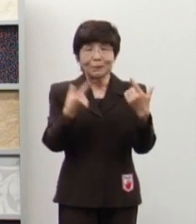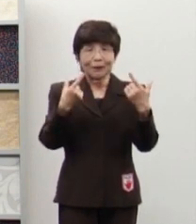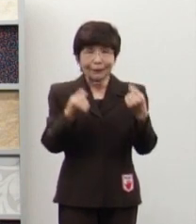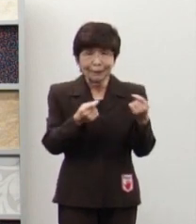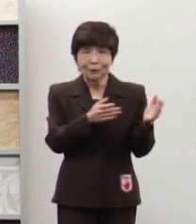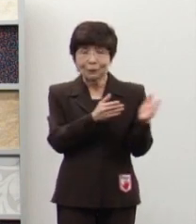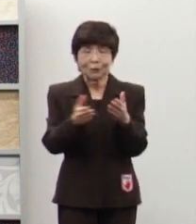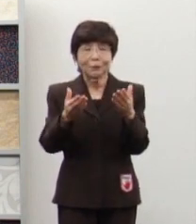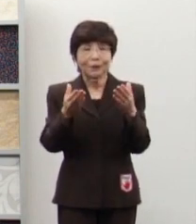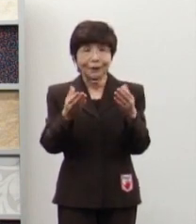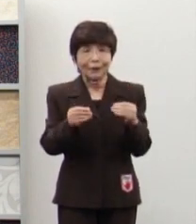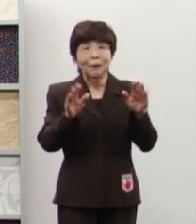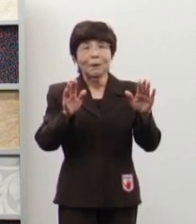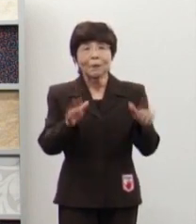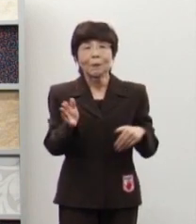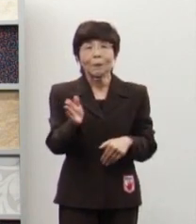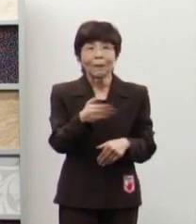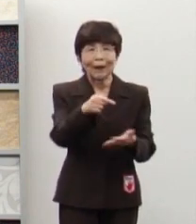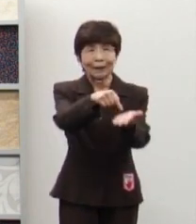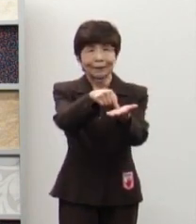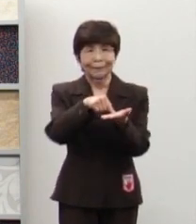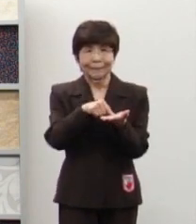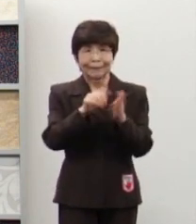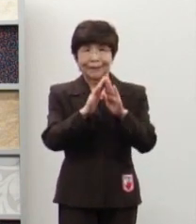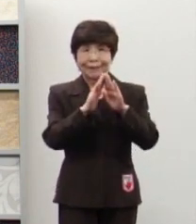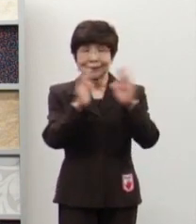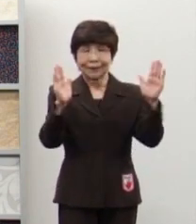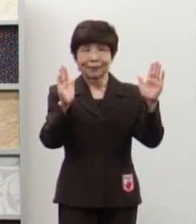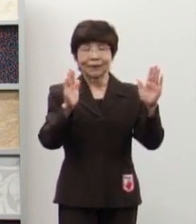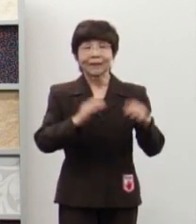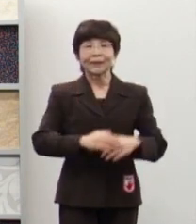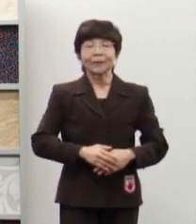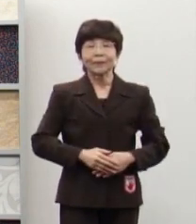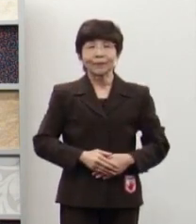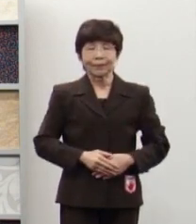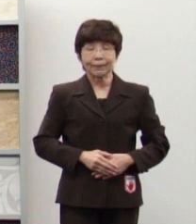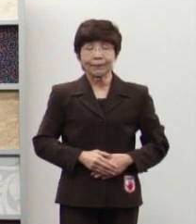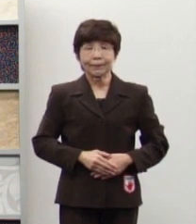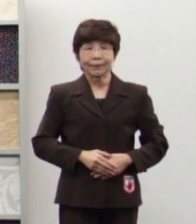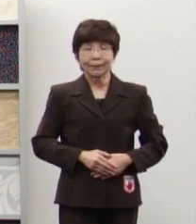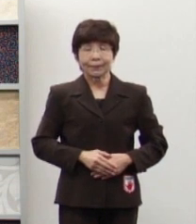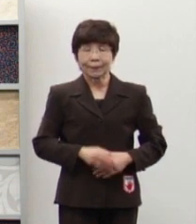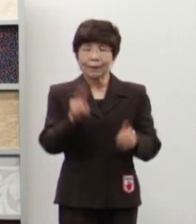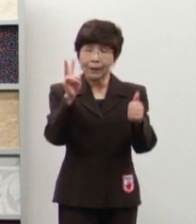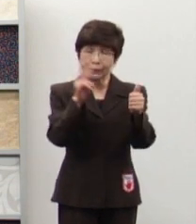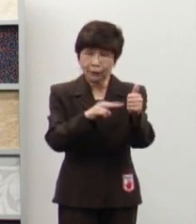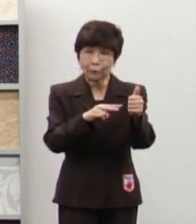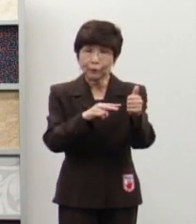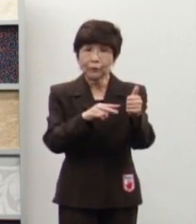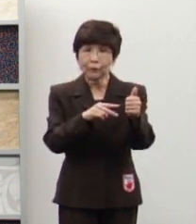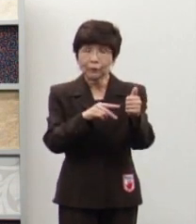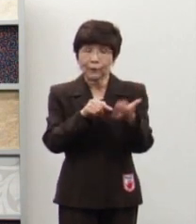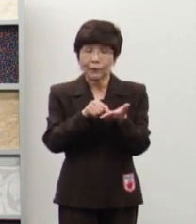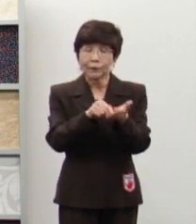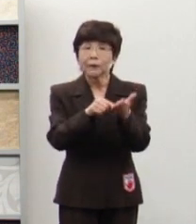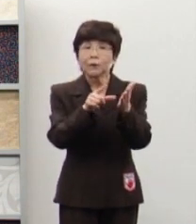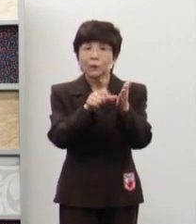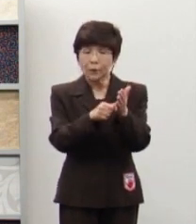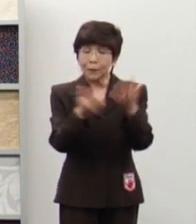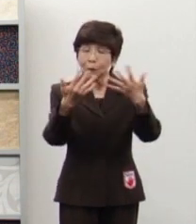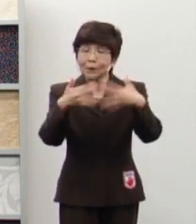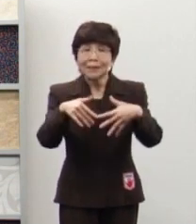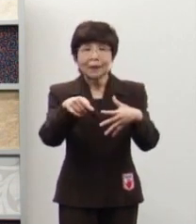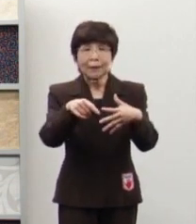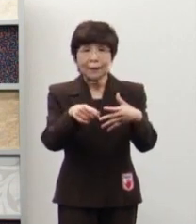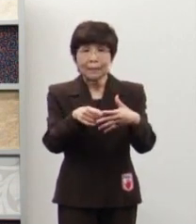から申請受付を開始いたします。なお、この認証取得のための機器整備等に対する補助制度を